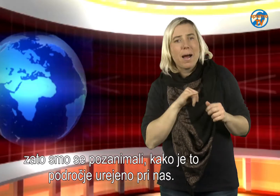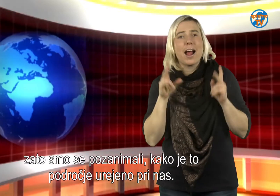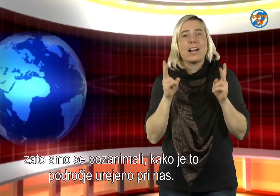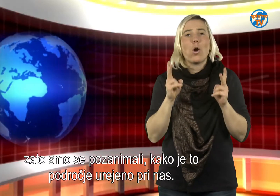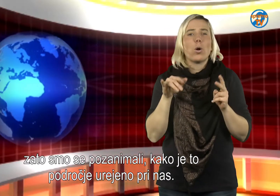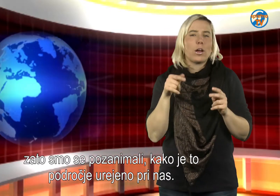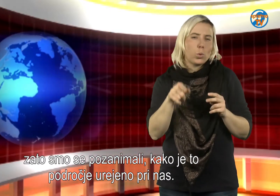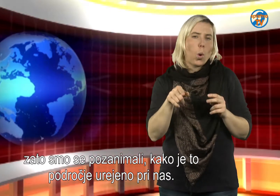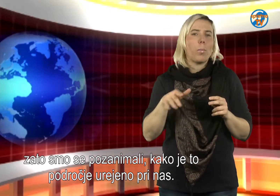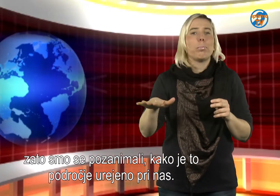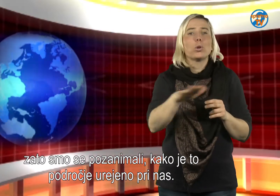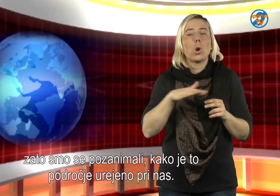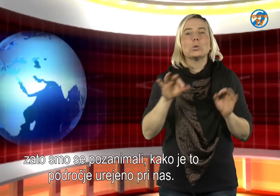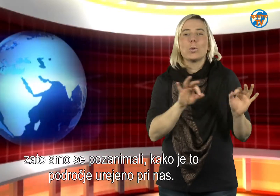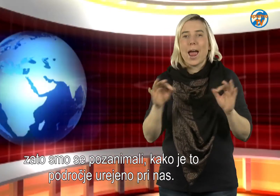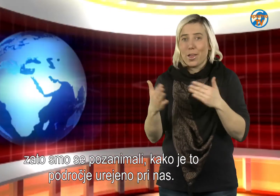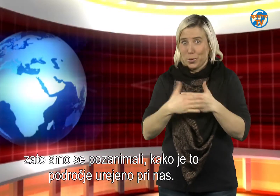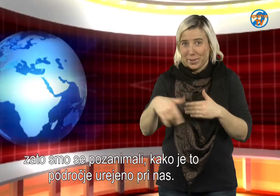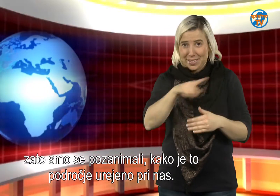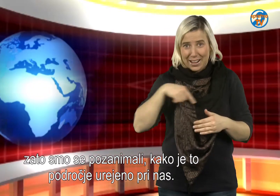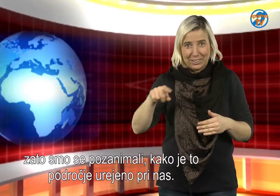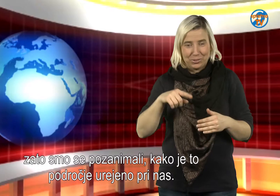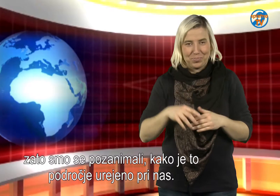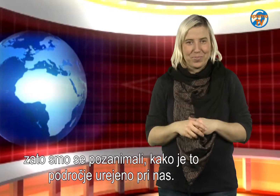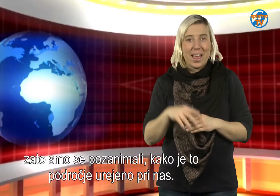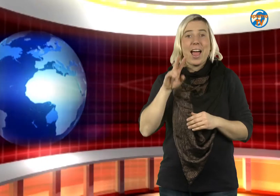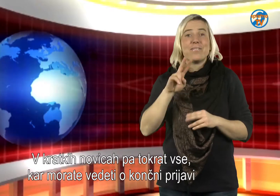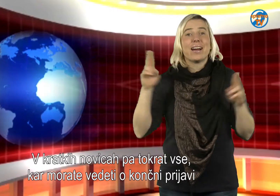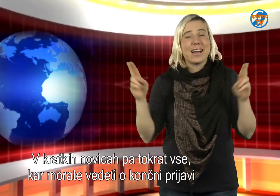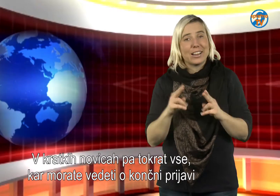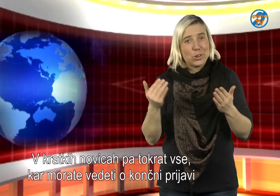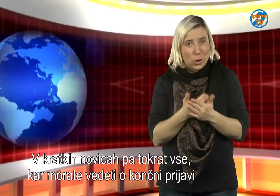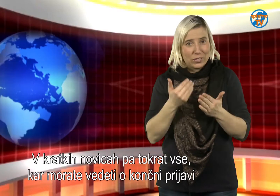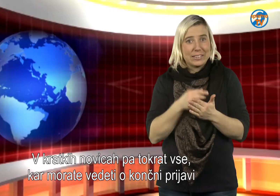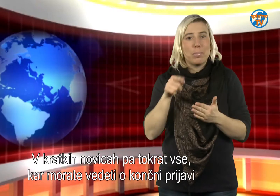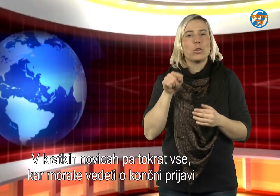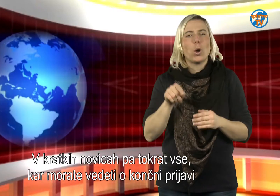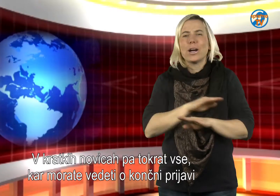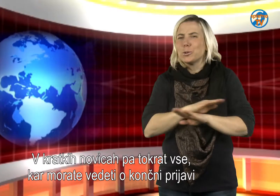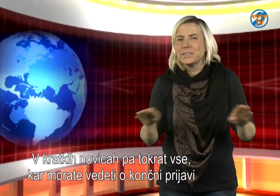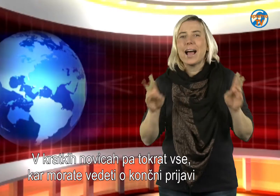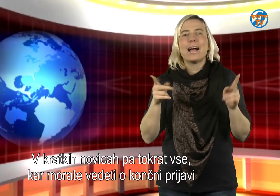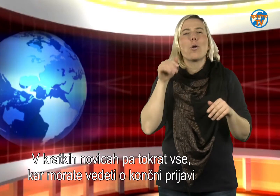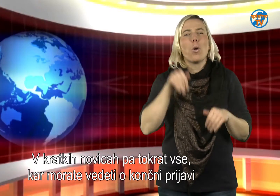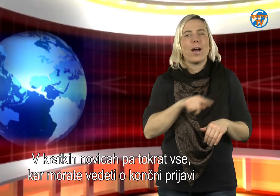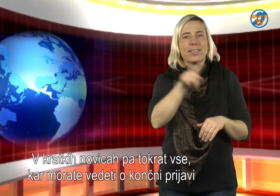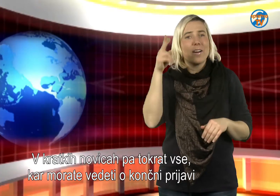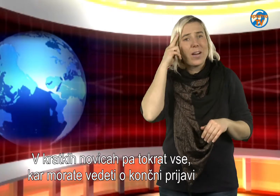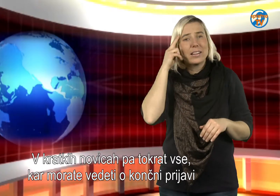je to področje urejeno pri nas. V kratkih novicah pa tokrat vse, kar morate vedeti